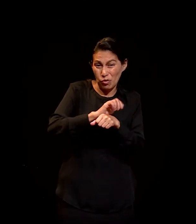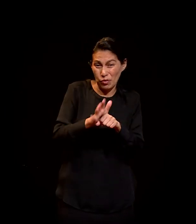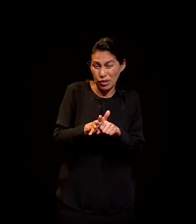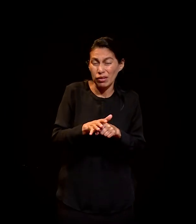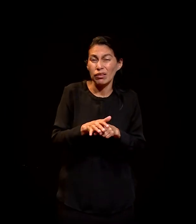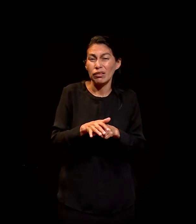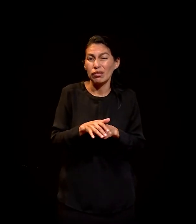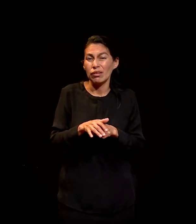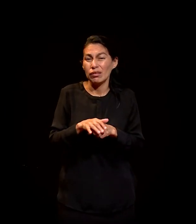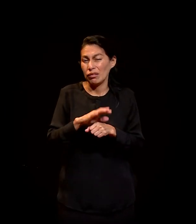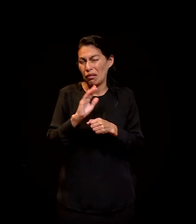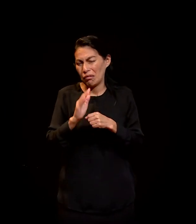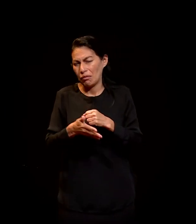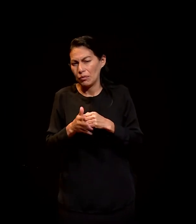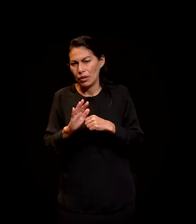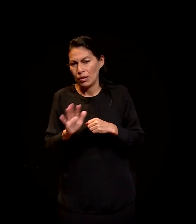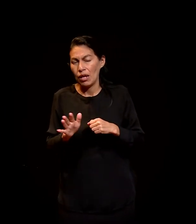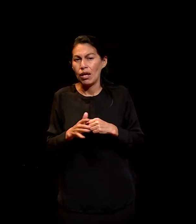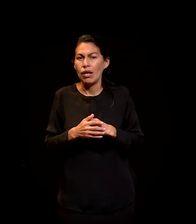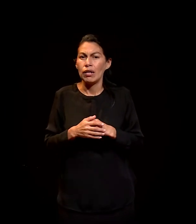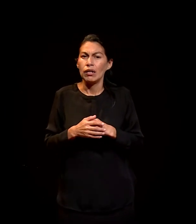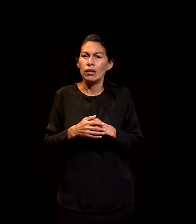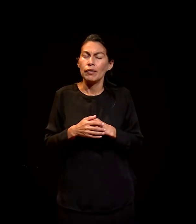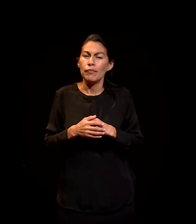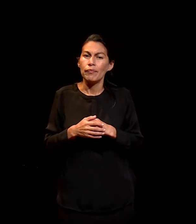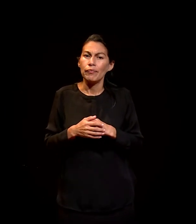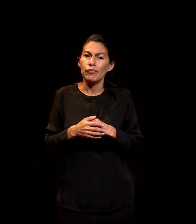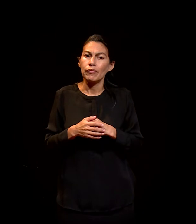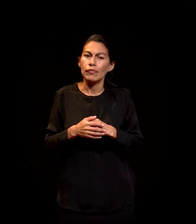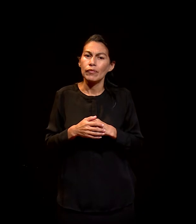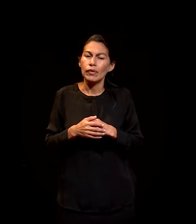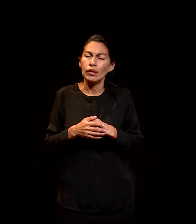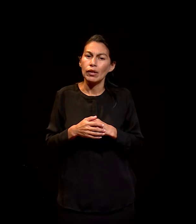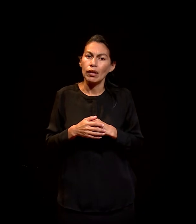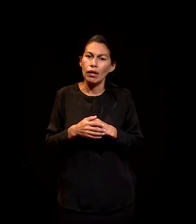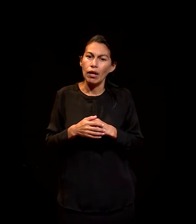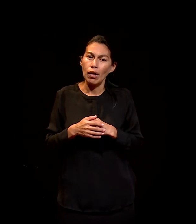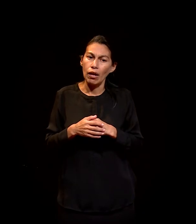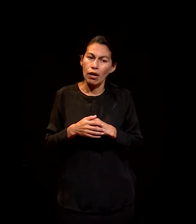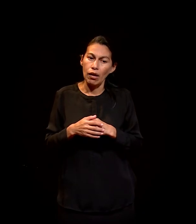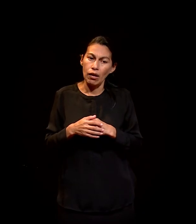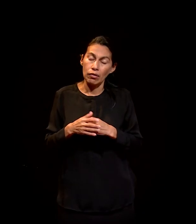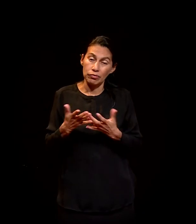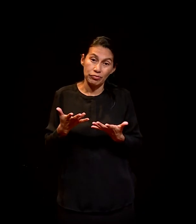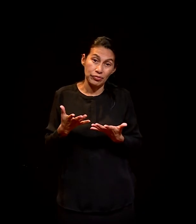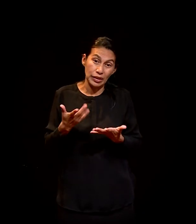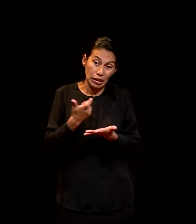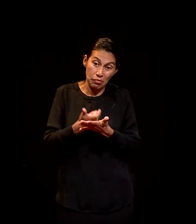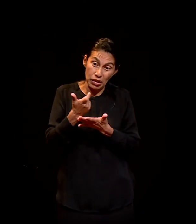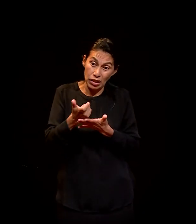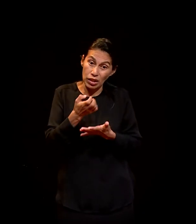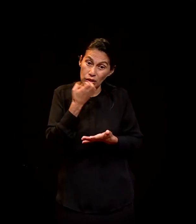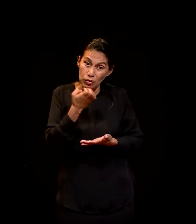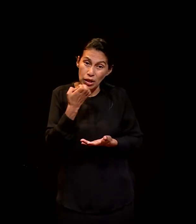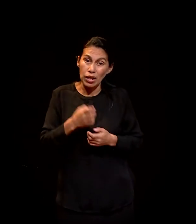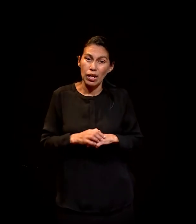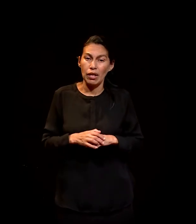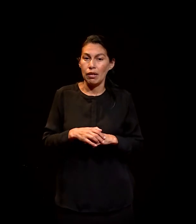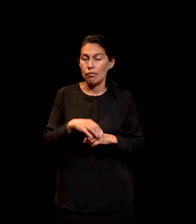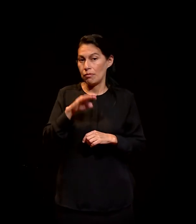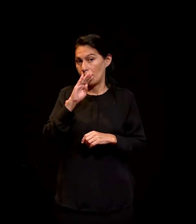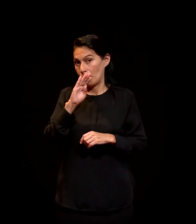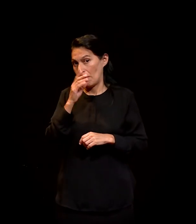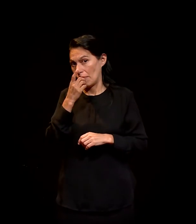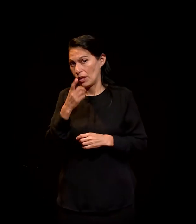a la escuela entonces mi mamá me pidió que buscara una forma de emprender